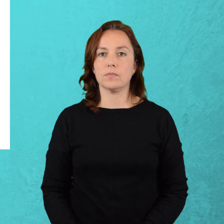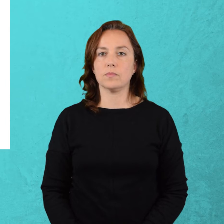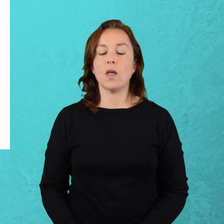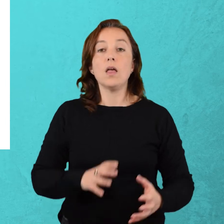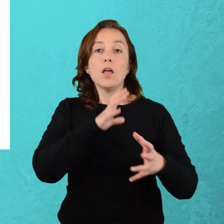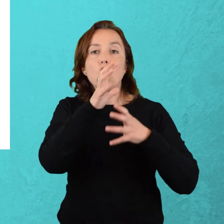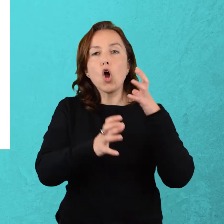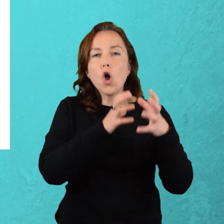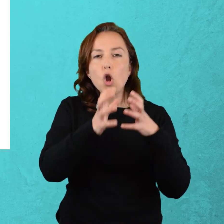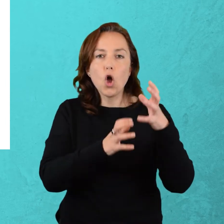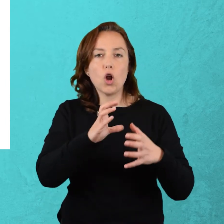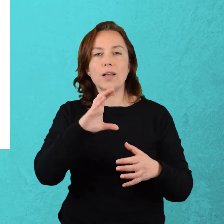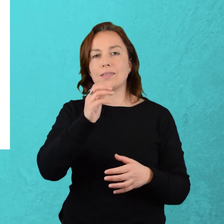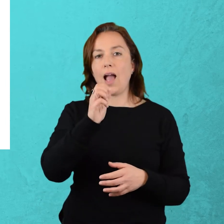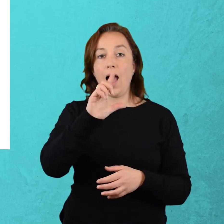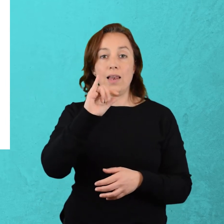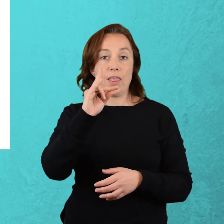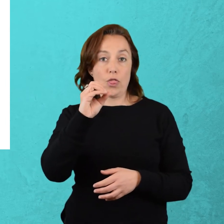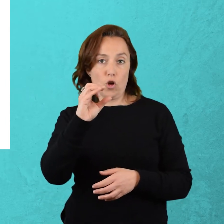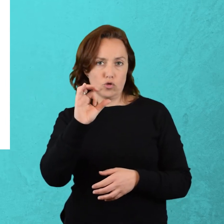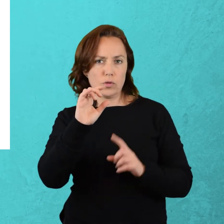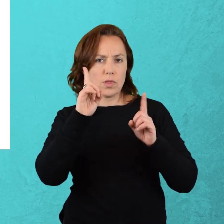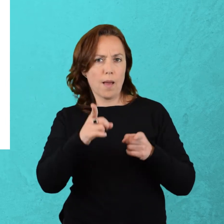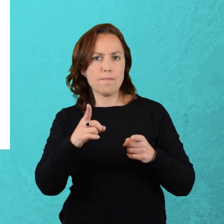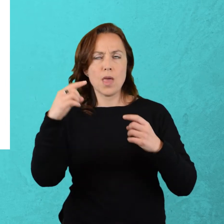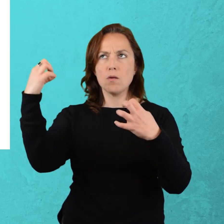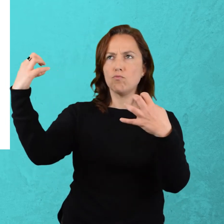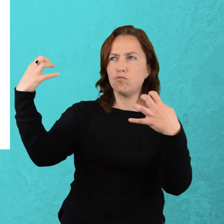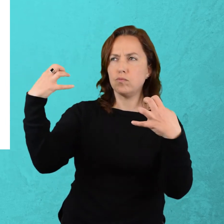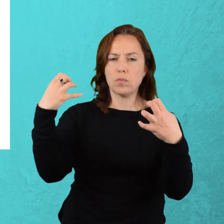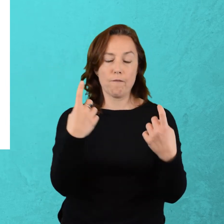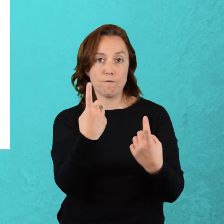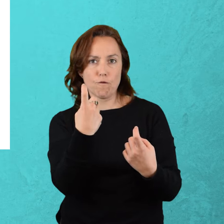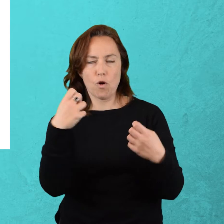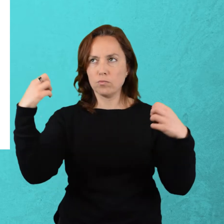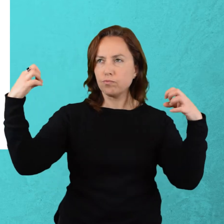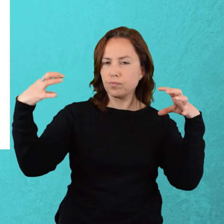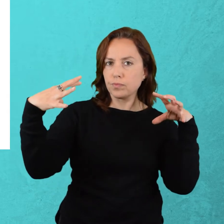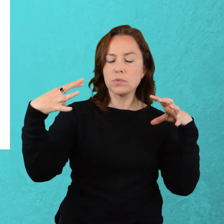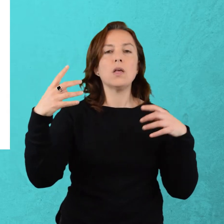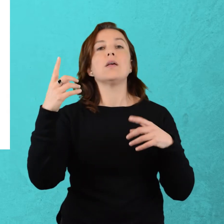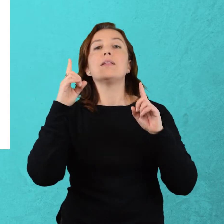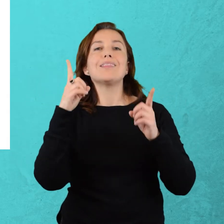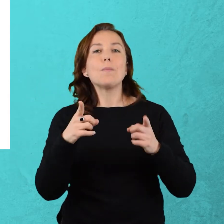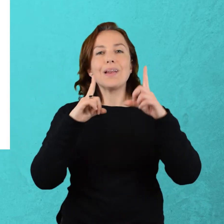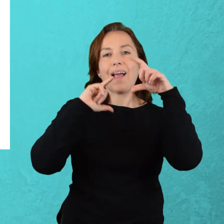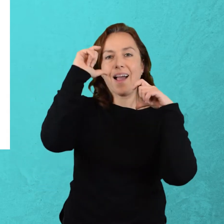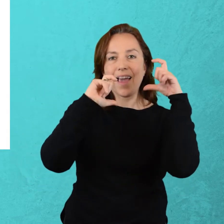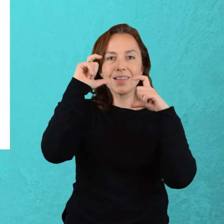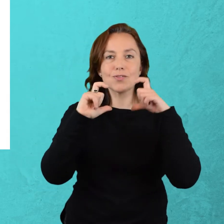Los colores cálidos y la intensa iluminación, al igual que los gestos de los jóvenes,